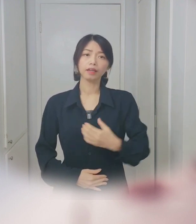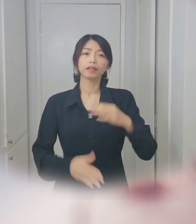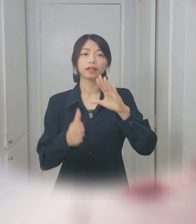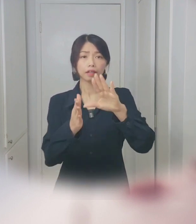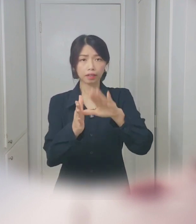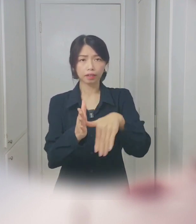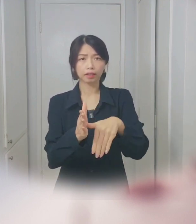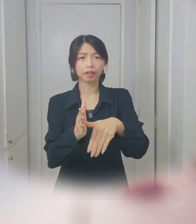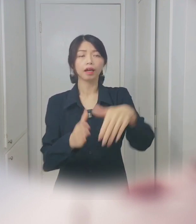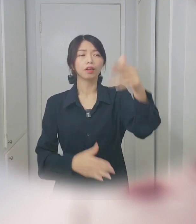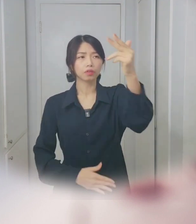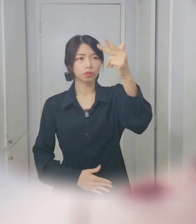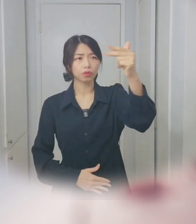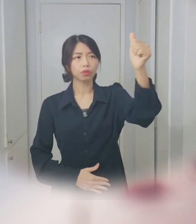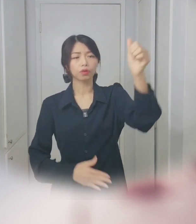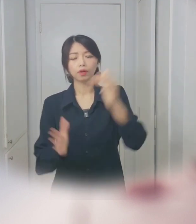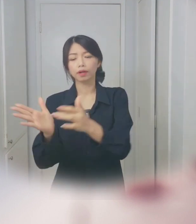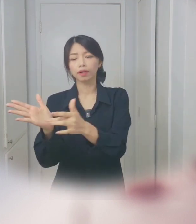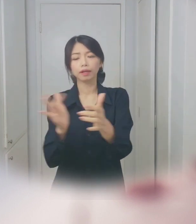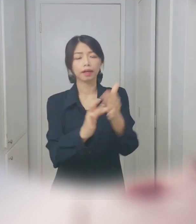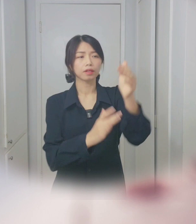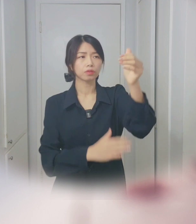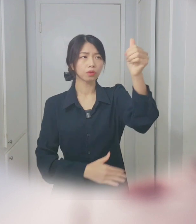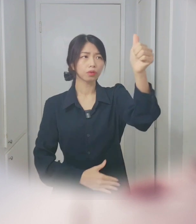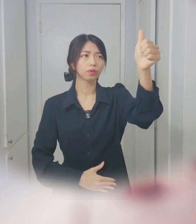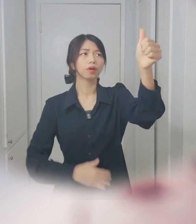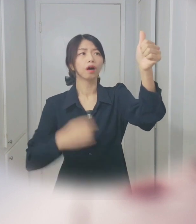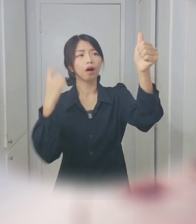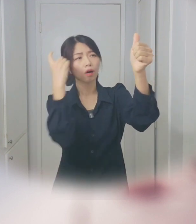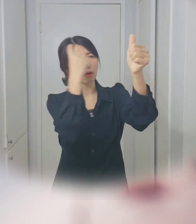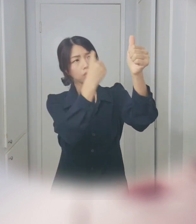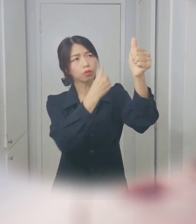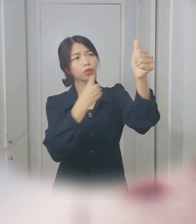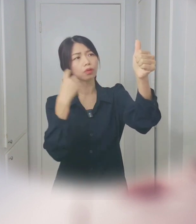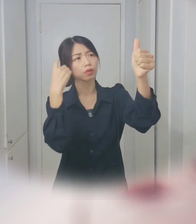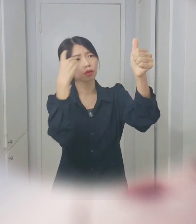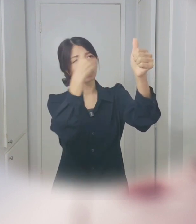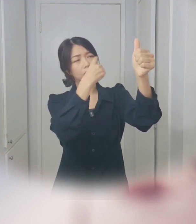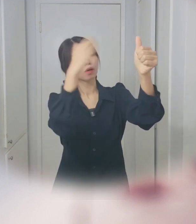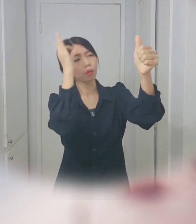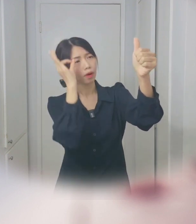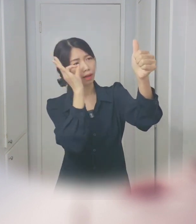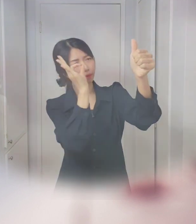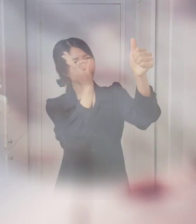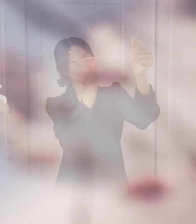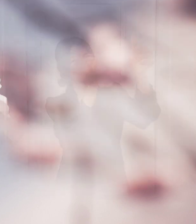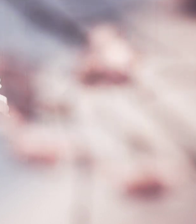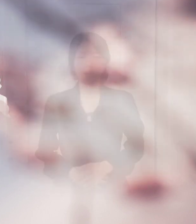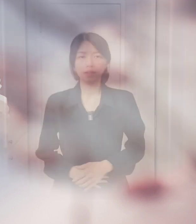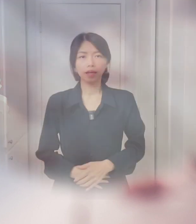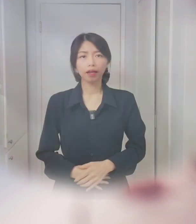때 주 예수 얼굴 보라